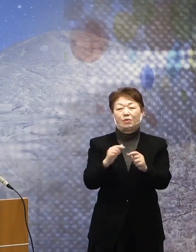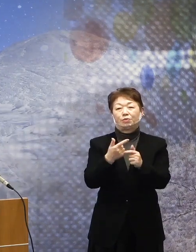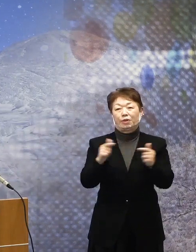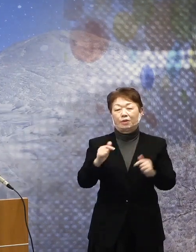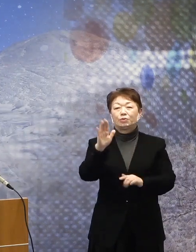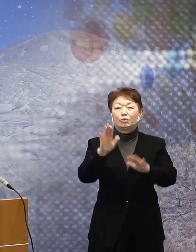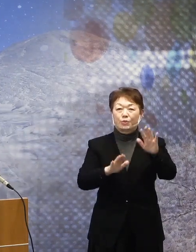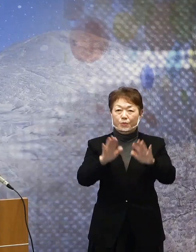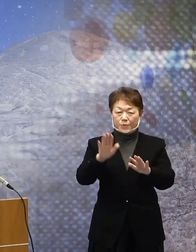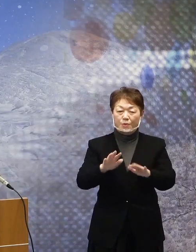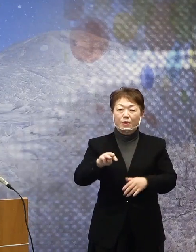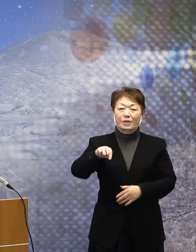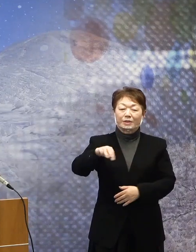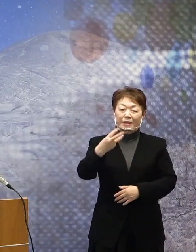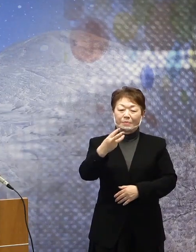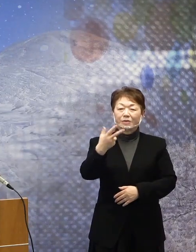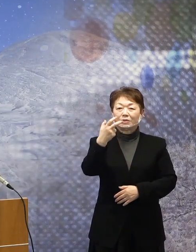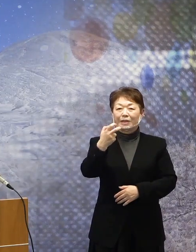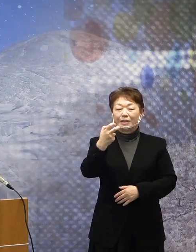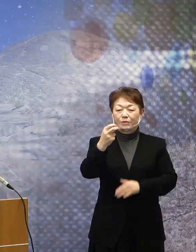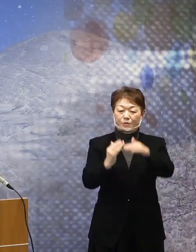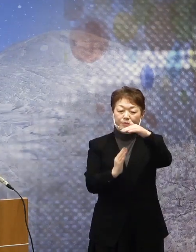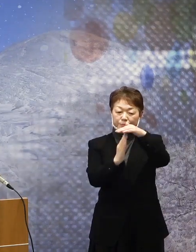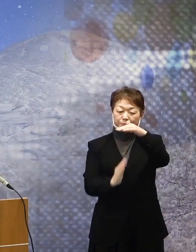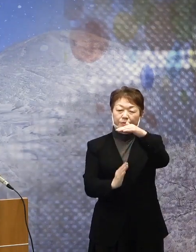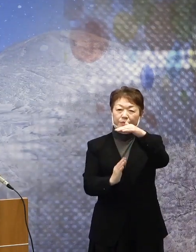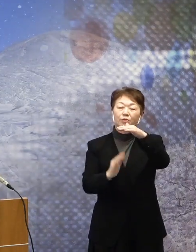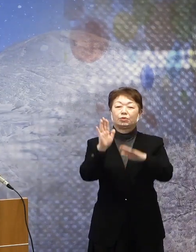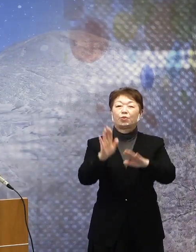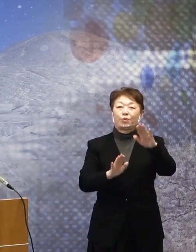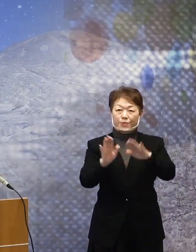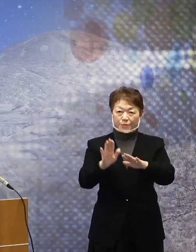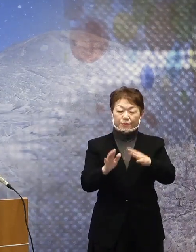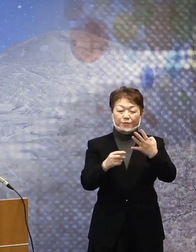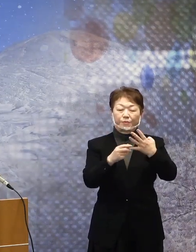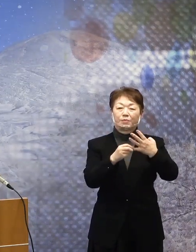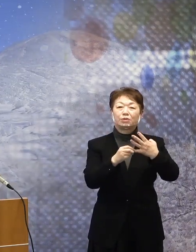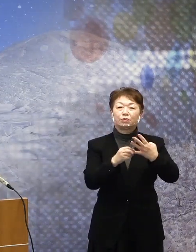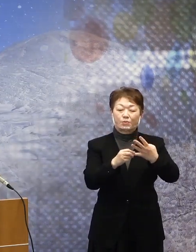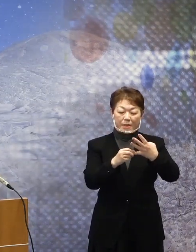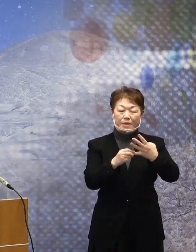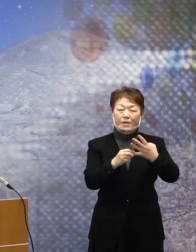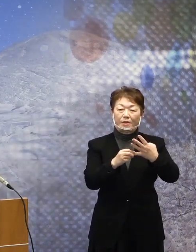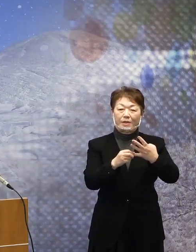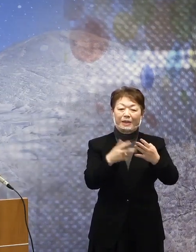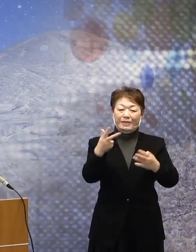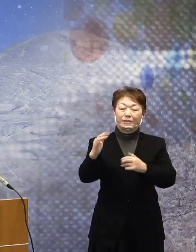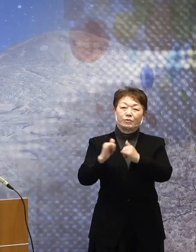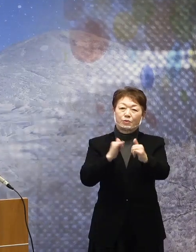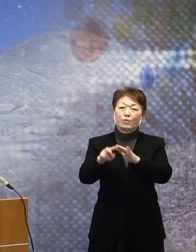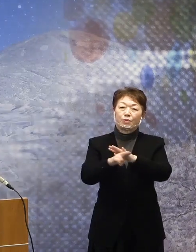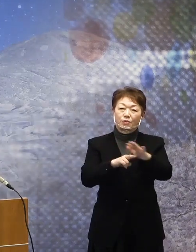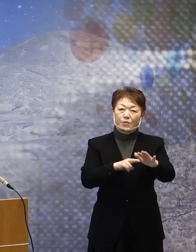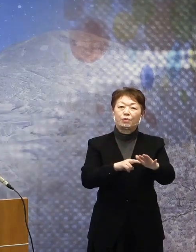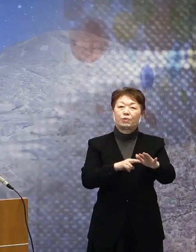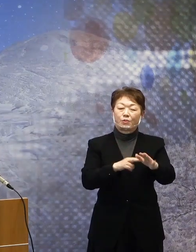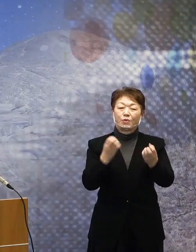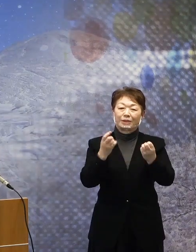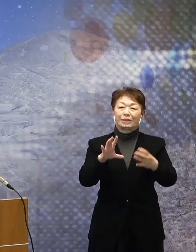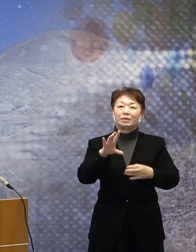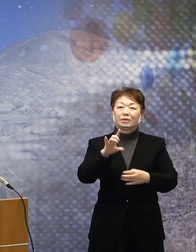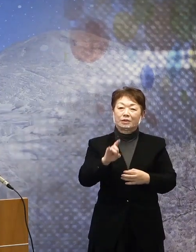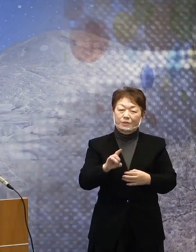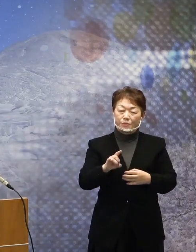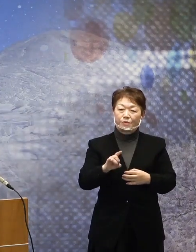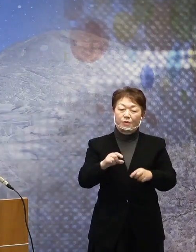れ370人届いてないということの説明はいただきます。最後に3つ目ですが、市町村ごとの新規陽性者数の、